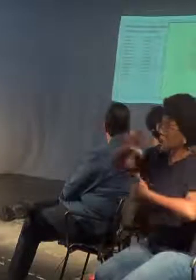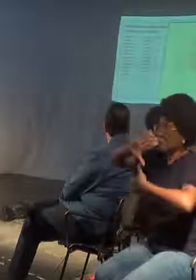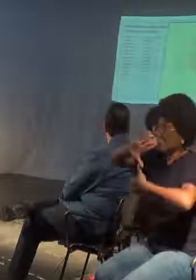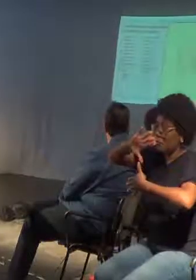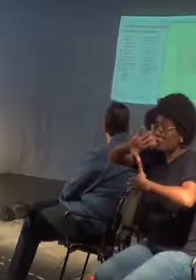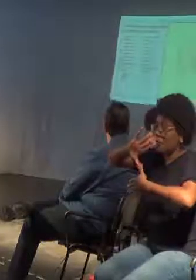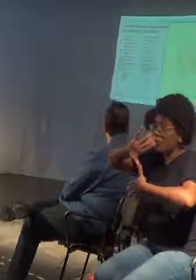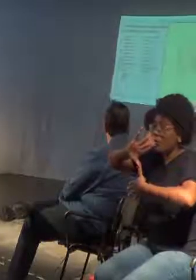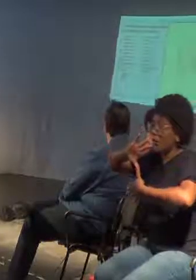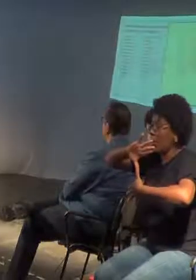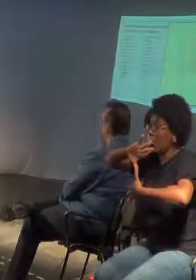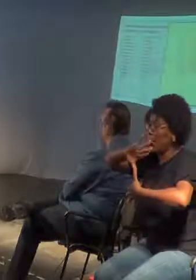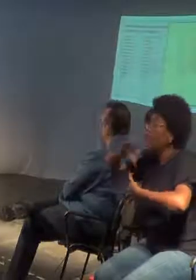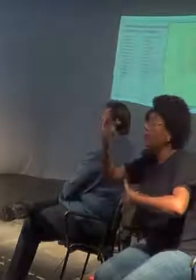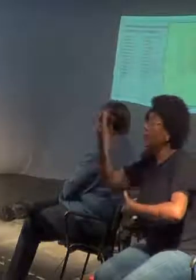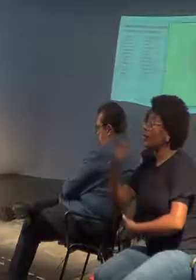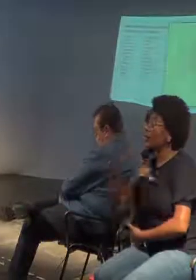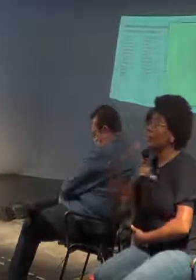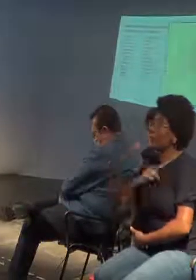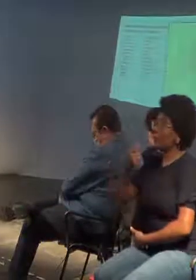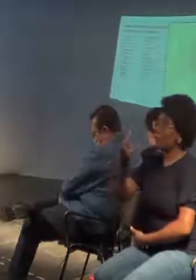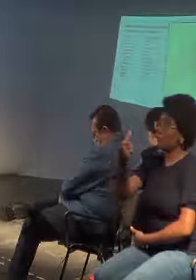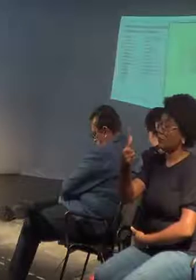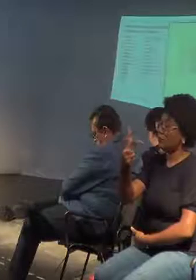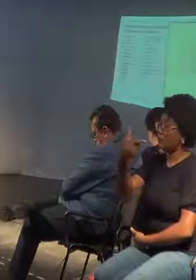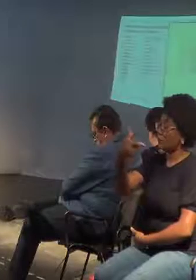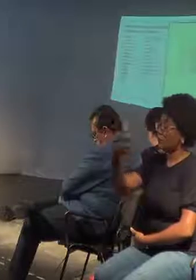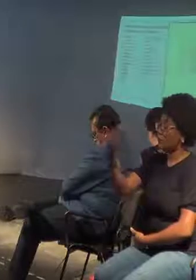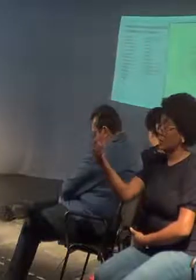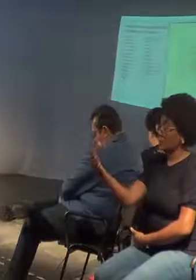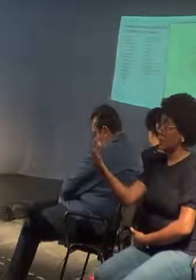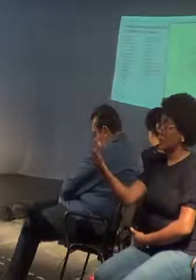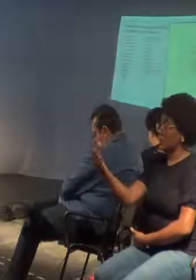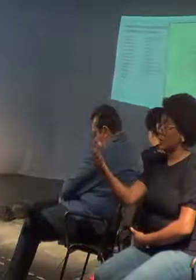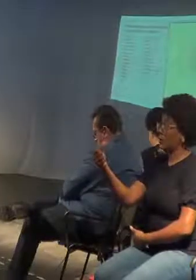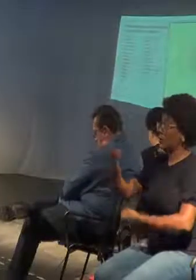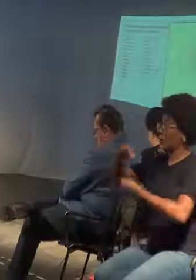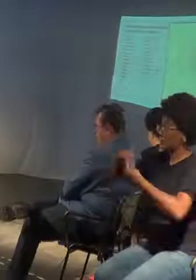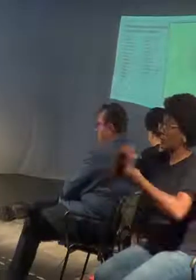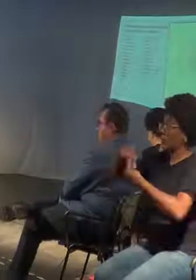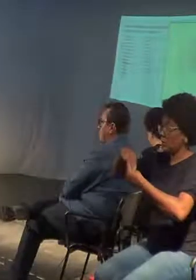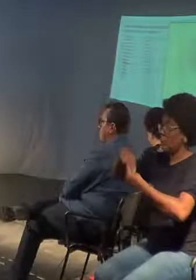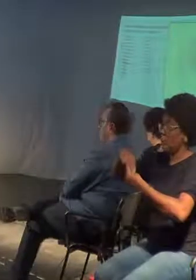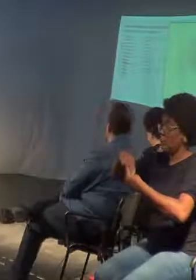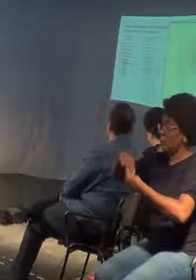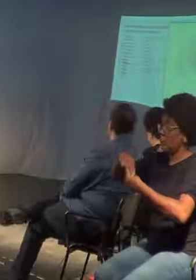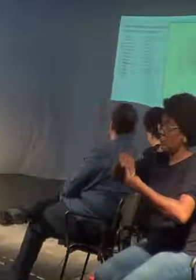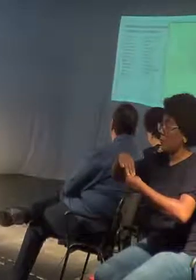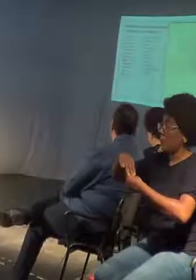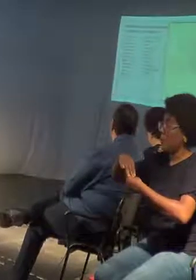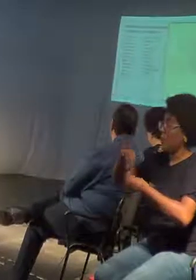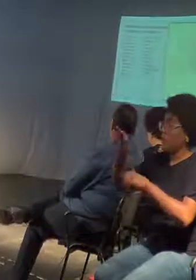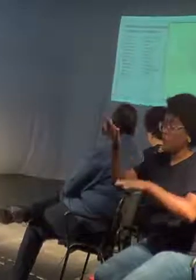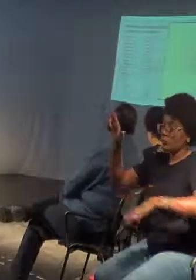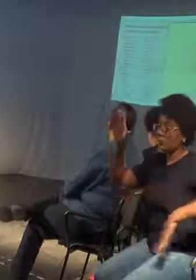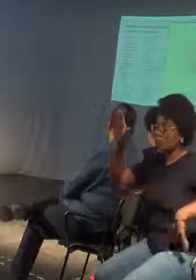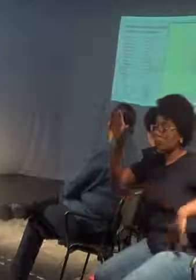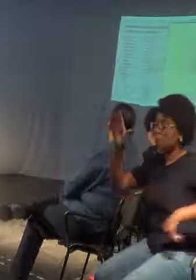municípios. A Bahia é dividida em 27 territórios de identidade e o nosso é o número 5, território do Litoral Sul, com 26 municípios.